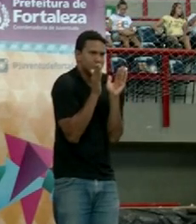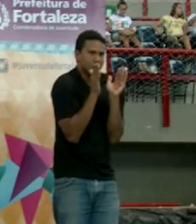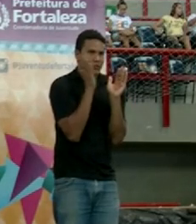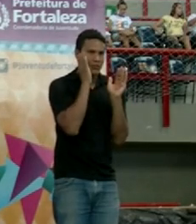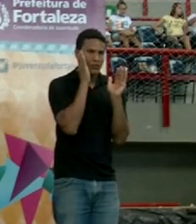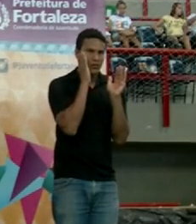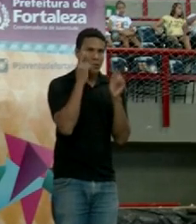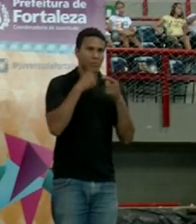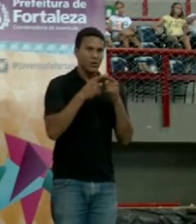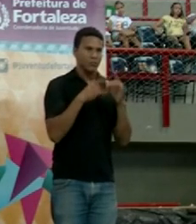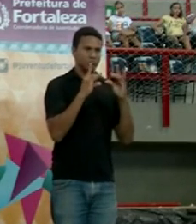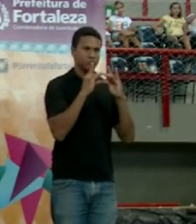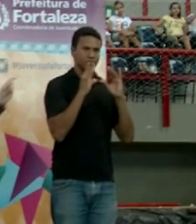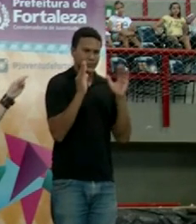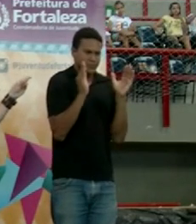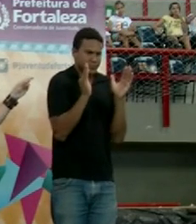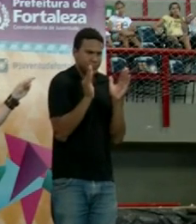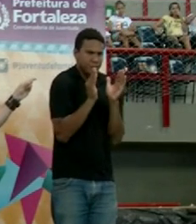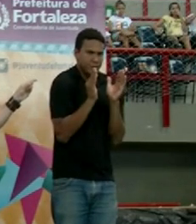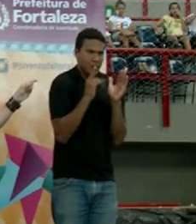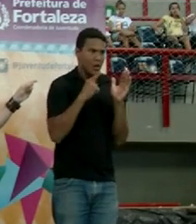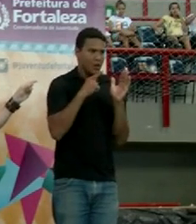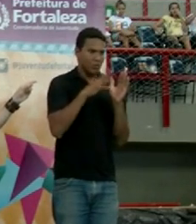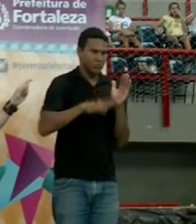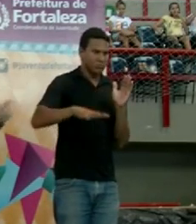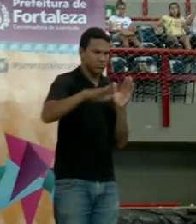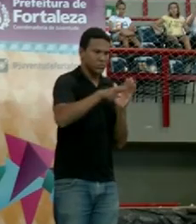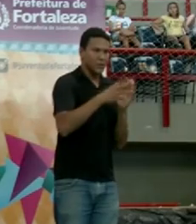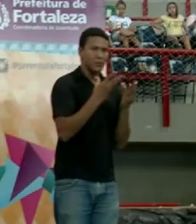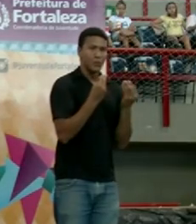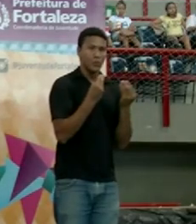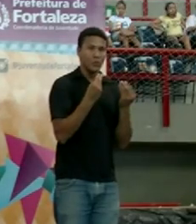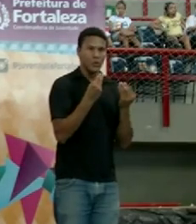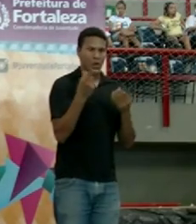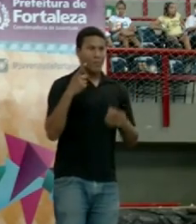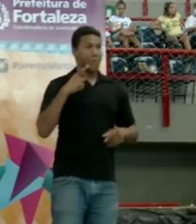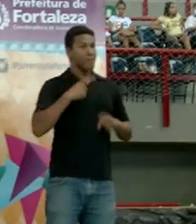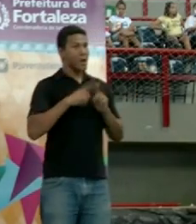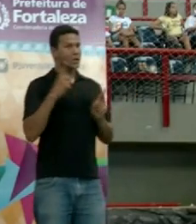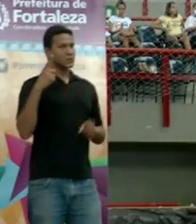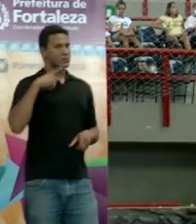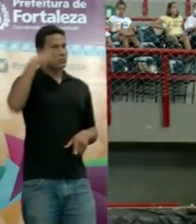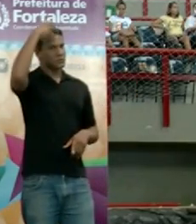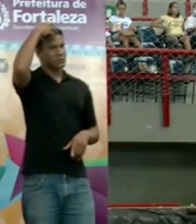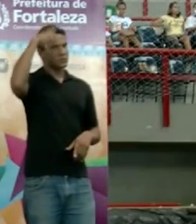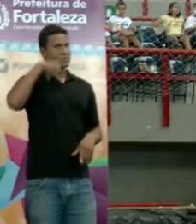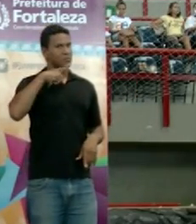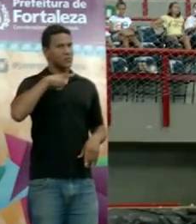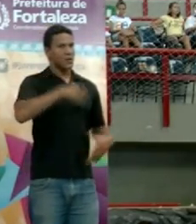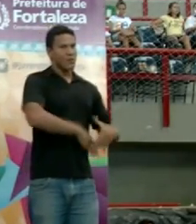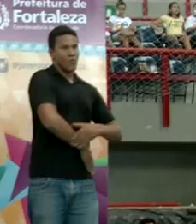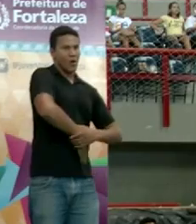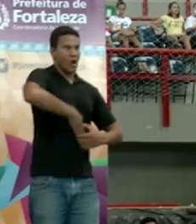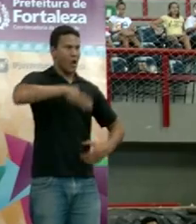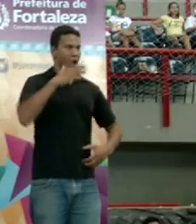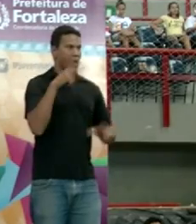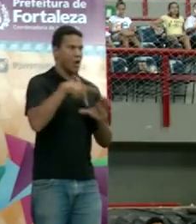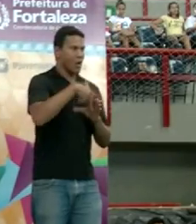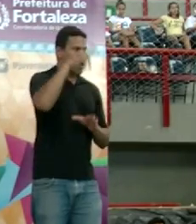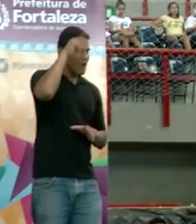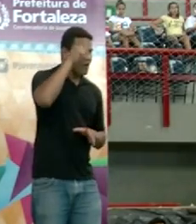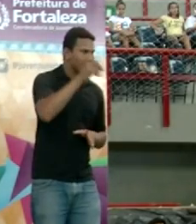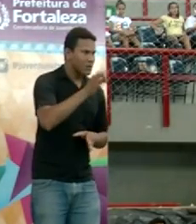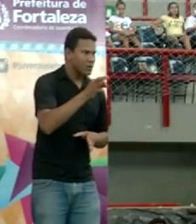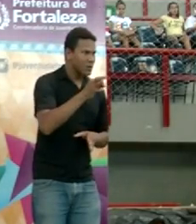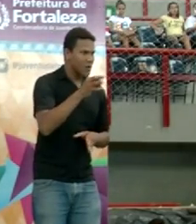feudo pequeno e eu tenho uma coisa chamada o quê? Cavaleiro. Cavaleiro faz o quê? Guerra. Eu estou cheio de cavaleiro e o feudo está